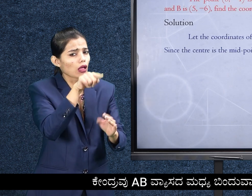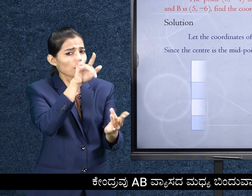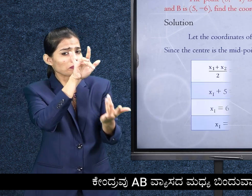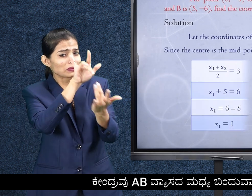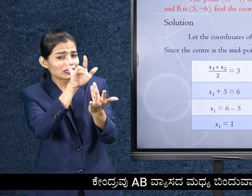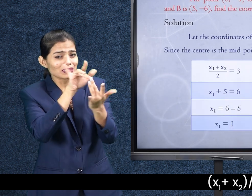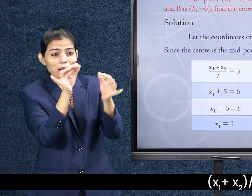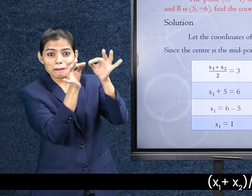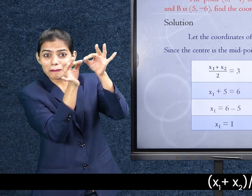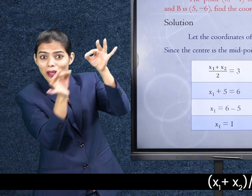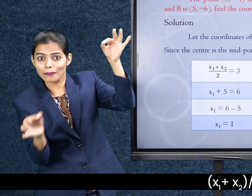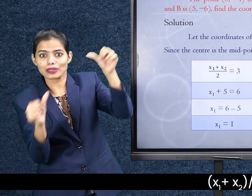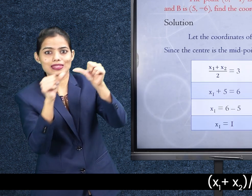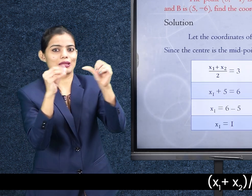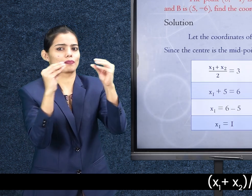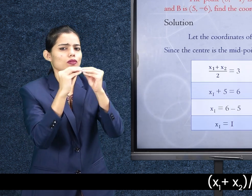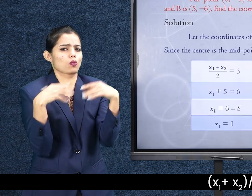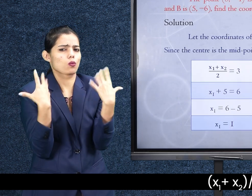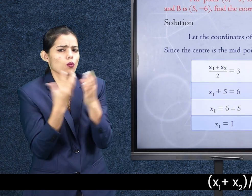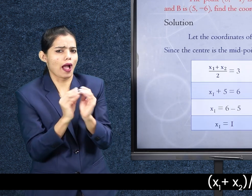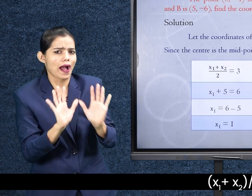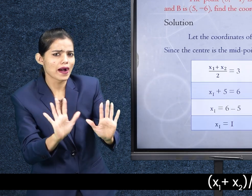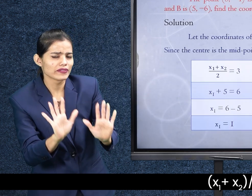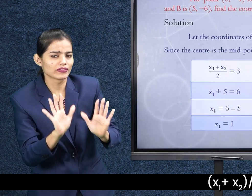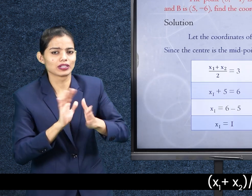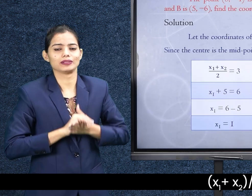ಹೊಂದಿದ್ದೇವೆ x1 ಪ್ಲಸ್ x2 ಬೈ 2 = 3.